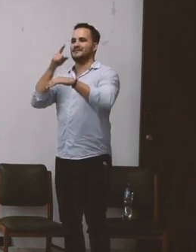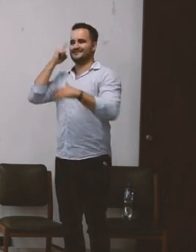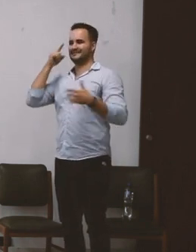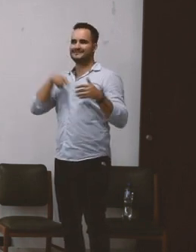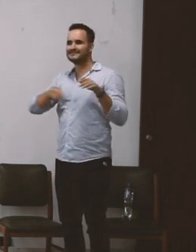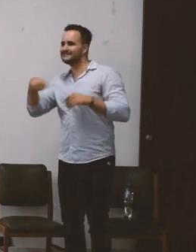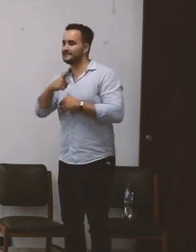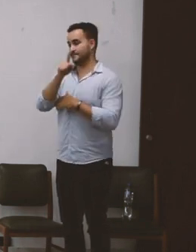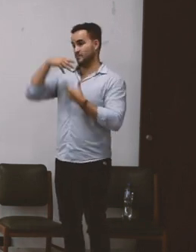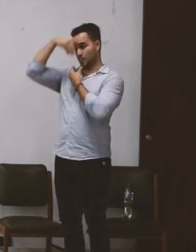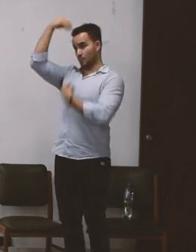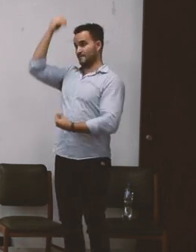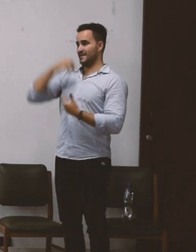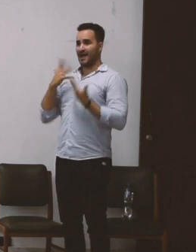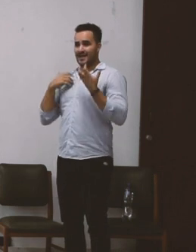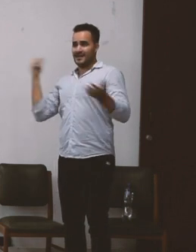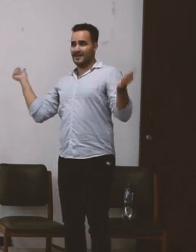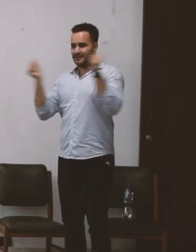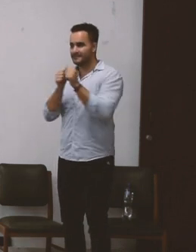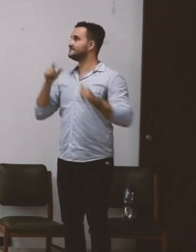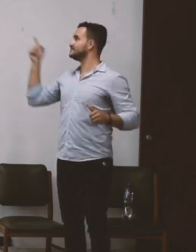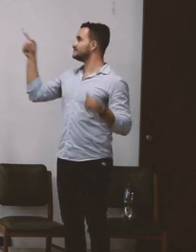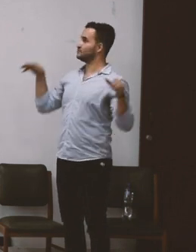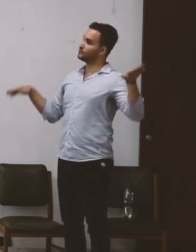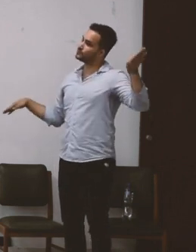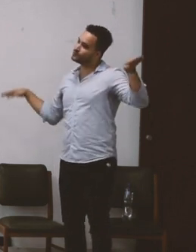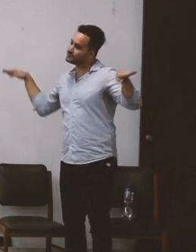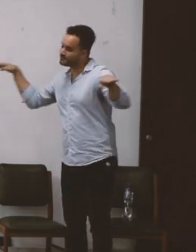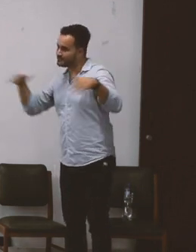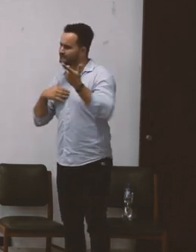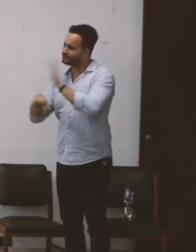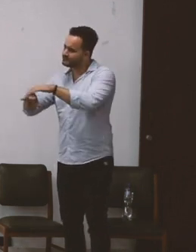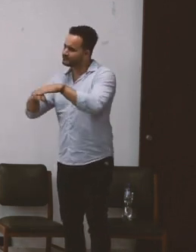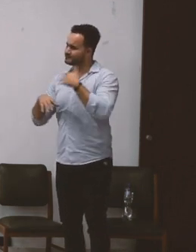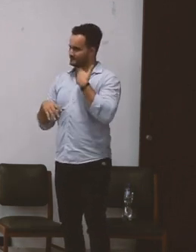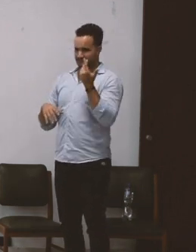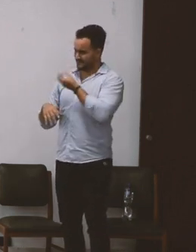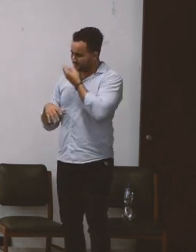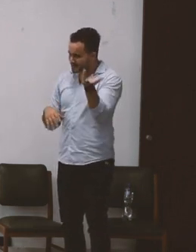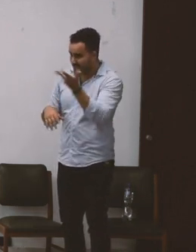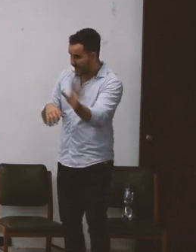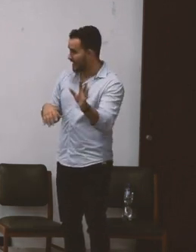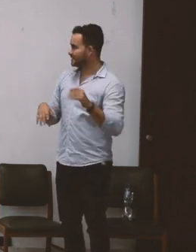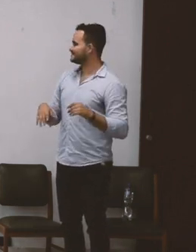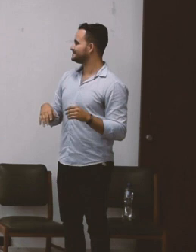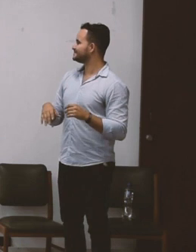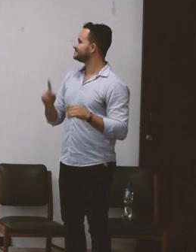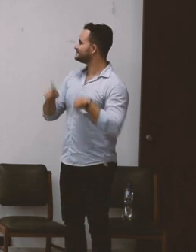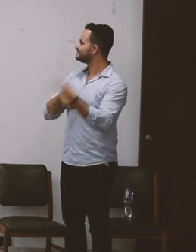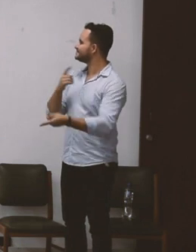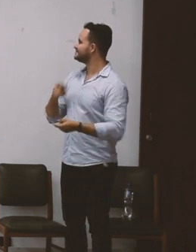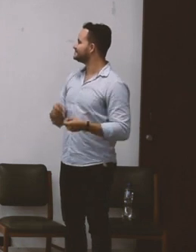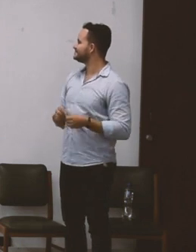Dory expresa la intención de asistir, el maestro Raya comenta a Marlene: pensé que le habías dicho, ¿no? ¿Le podrías dar la otra?